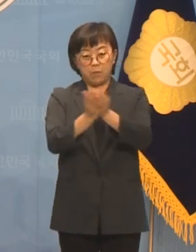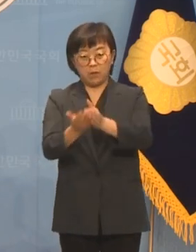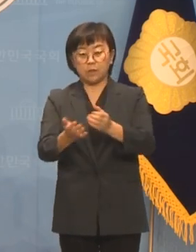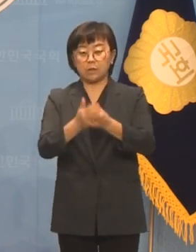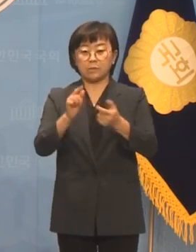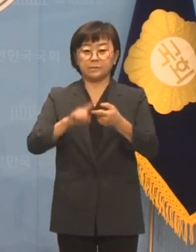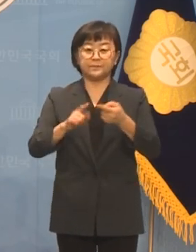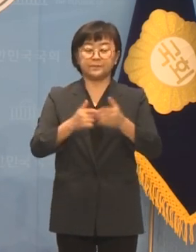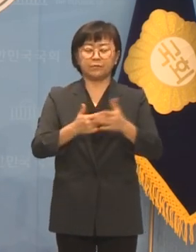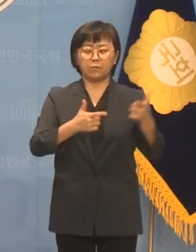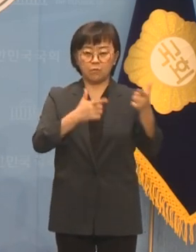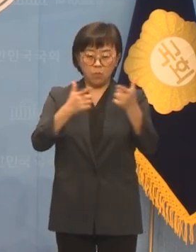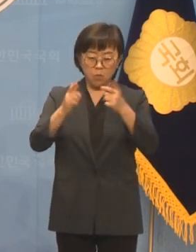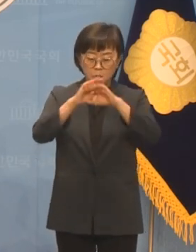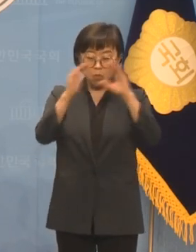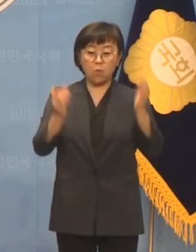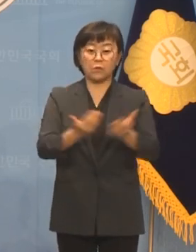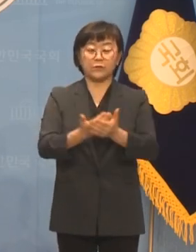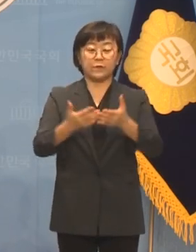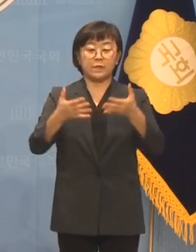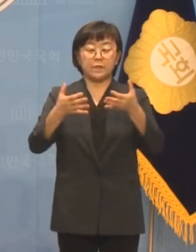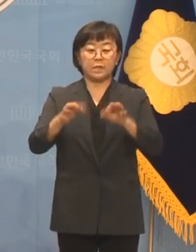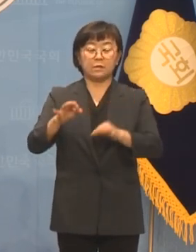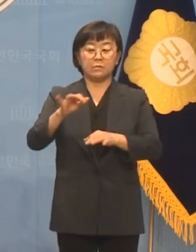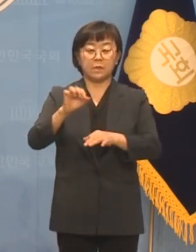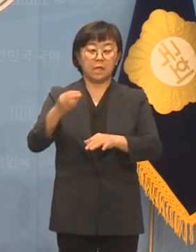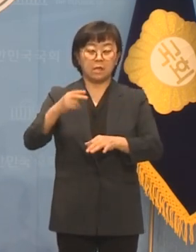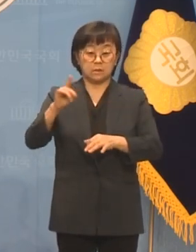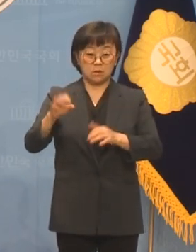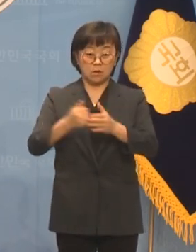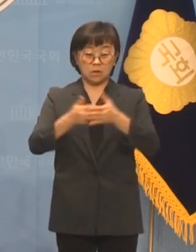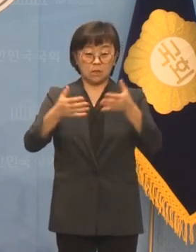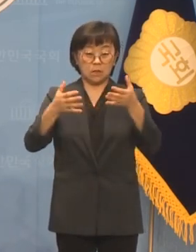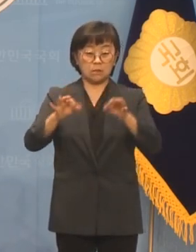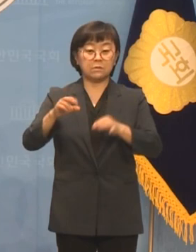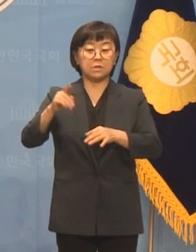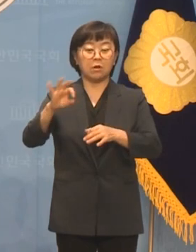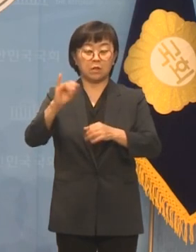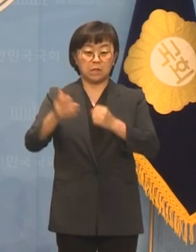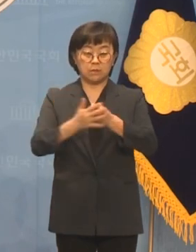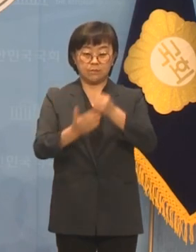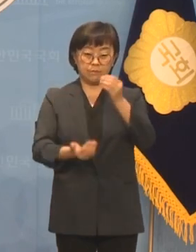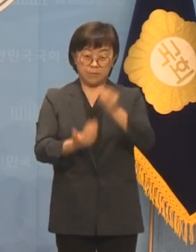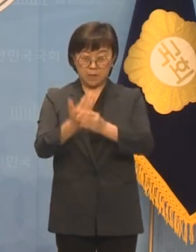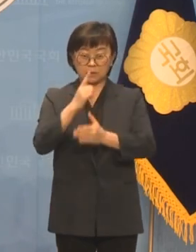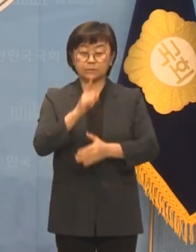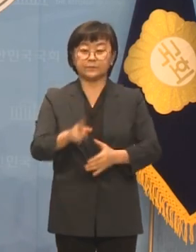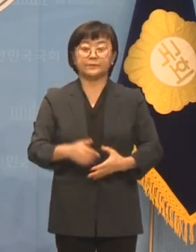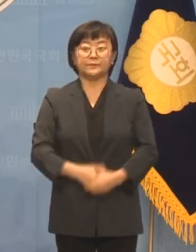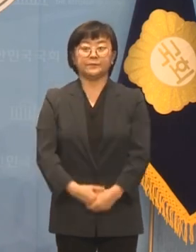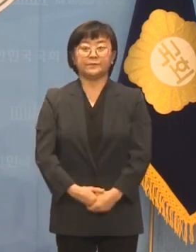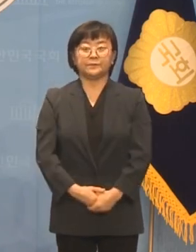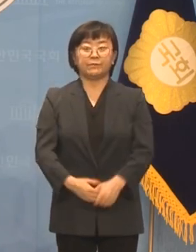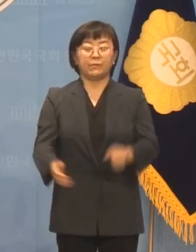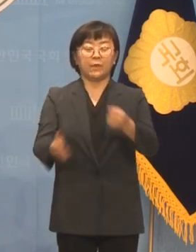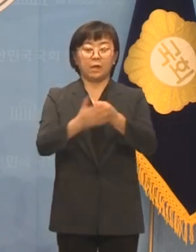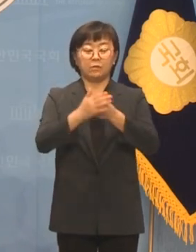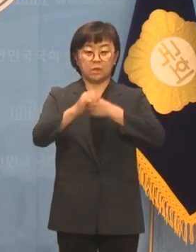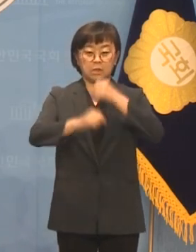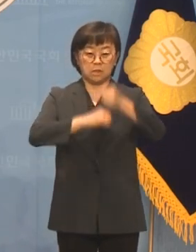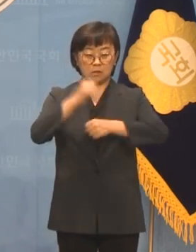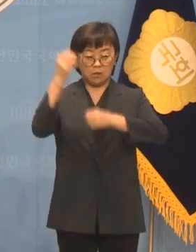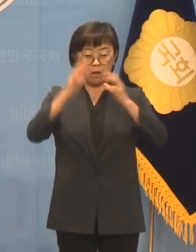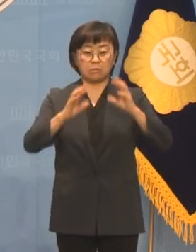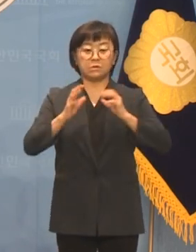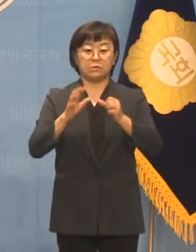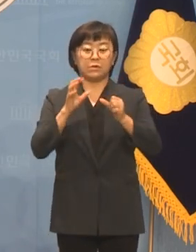등 모두 김일성 김정일이 저지른 만이었습니다 그래서 자유대한민국을